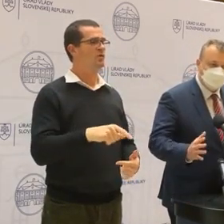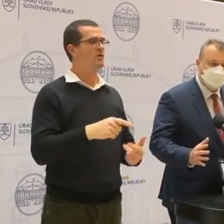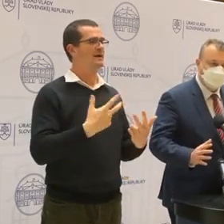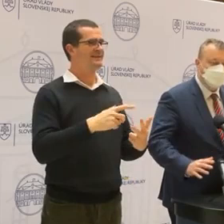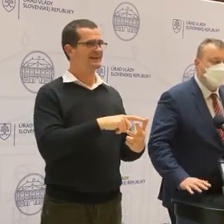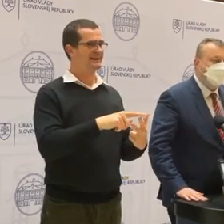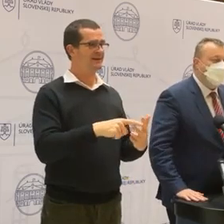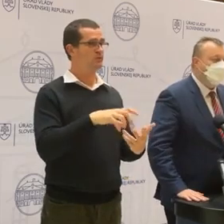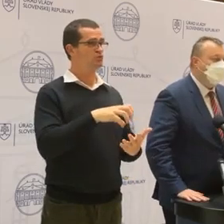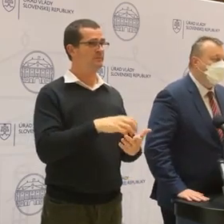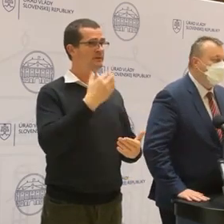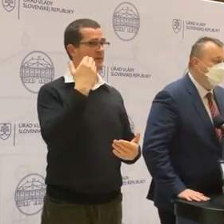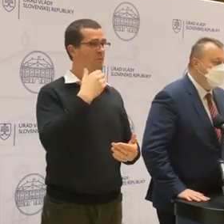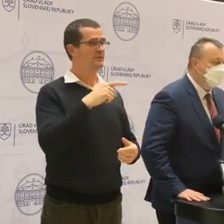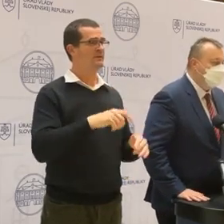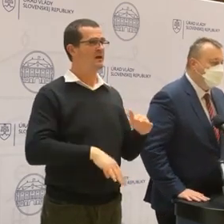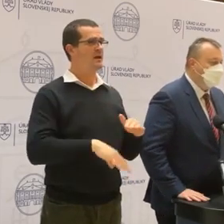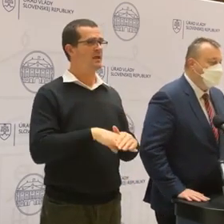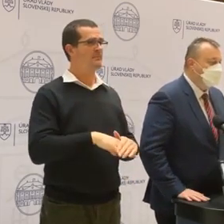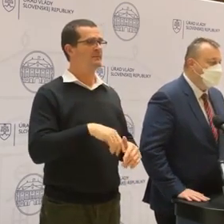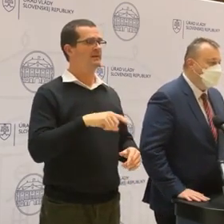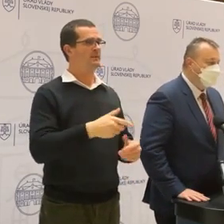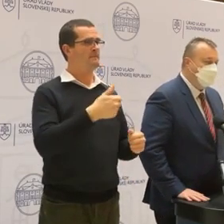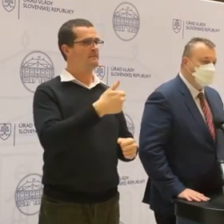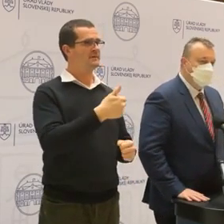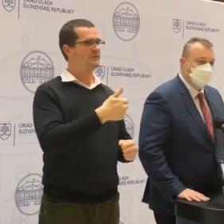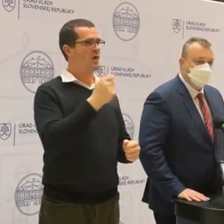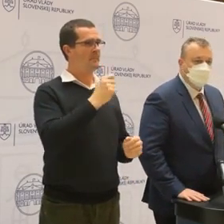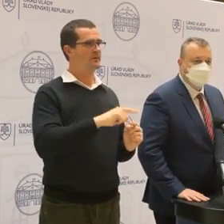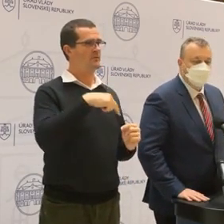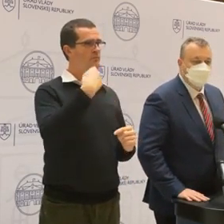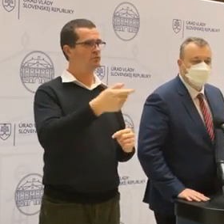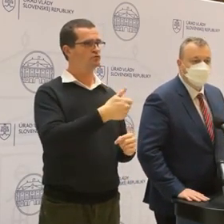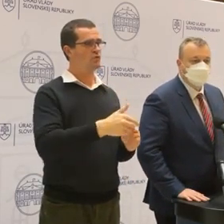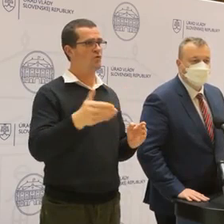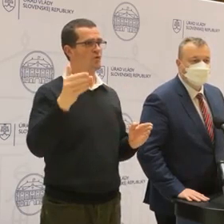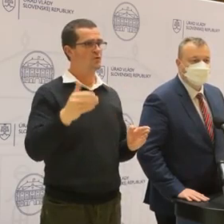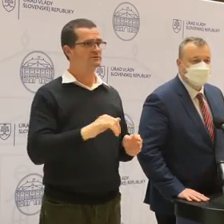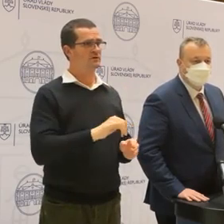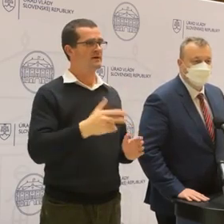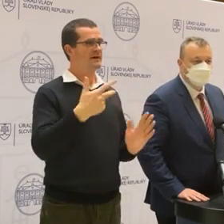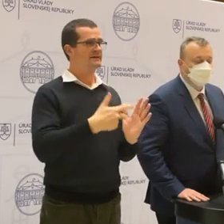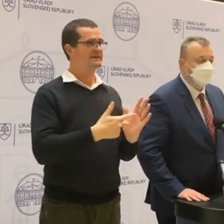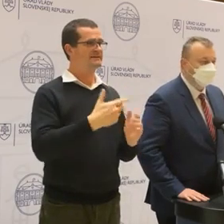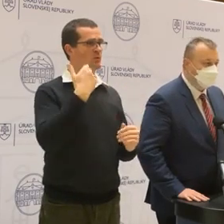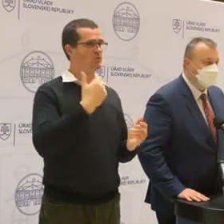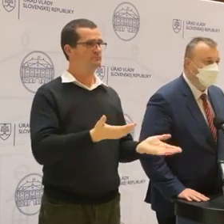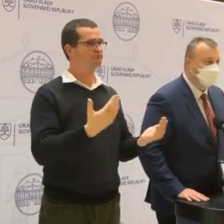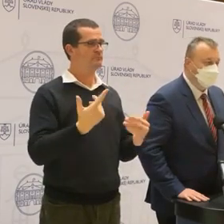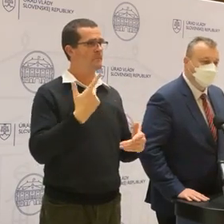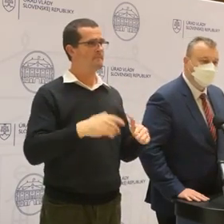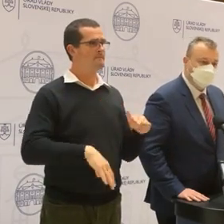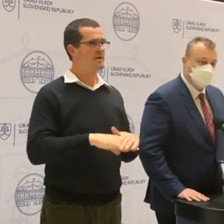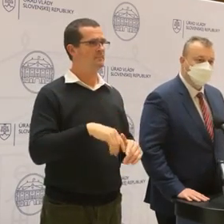tri skupiny ľudí a ten limit od 1.4. budúceho roku do konca budúceho roka je 3000 ľudí. To je